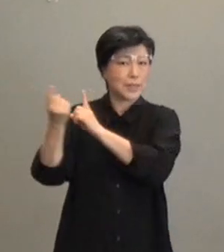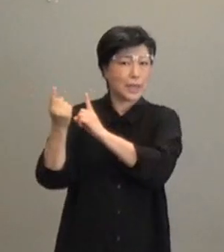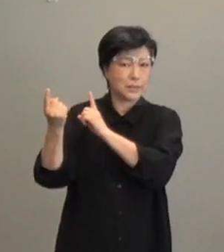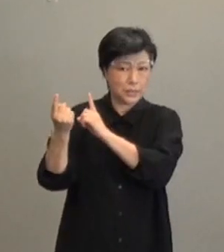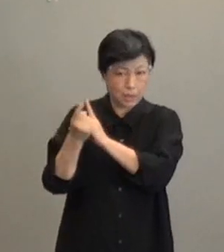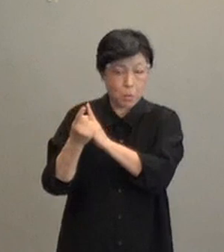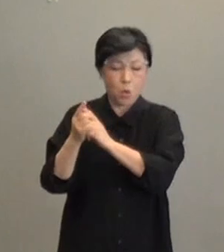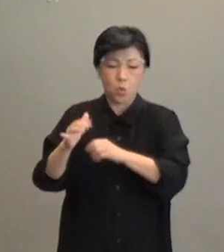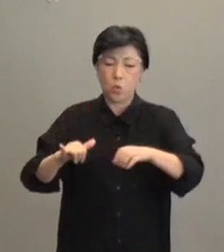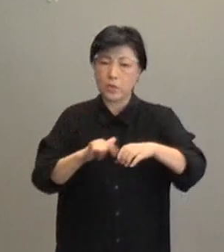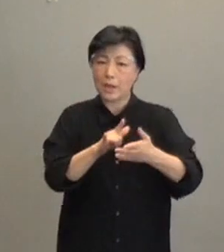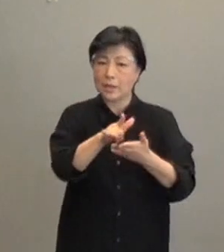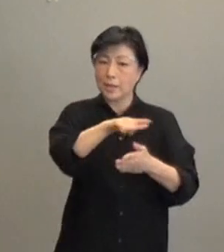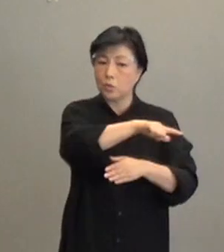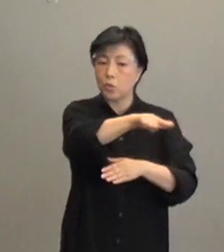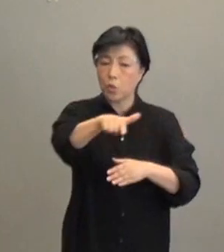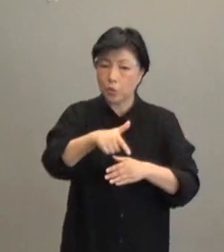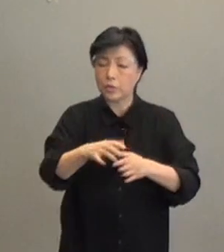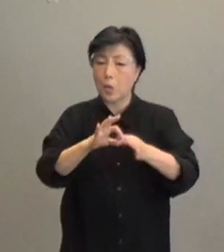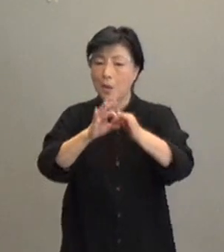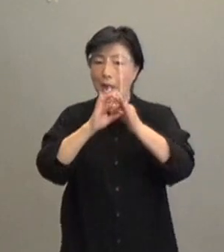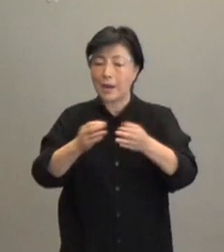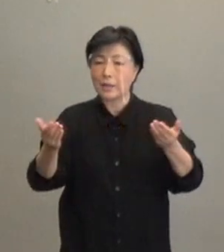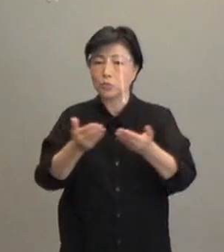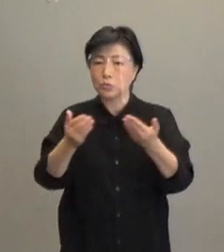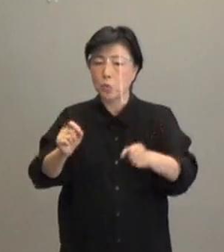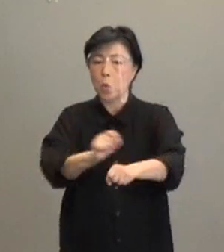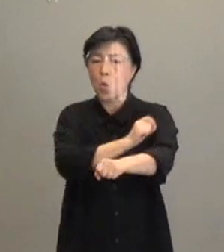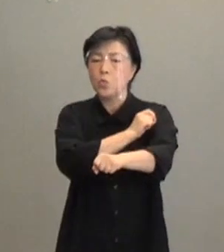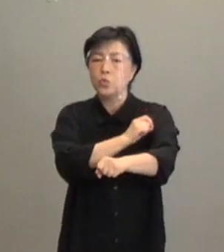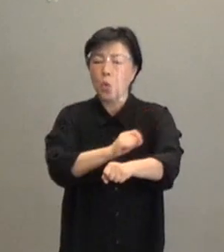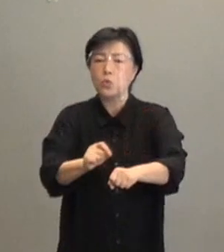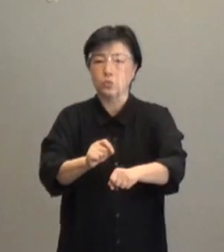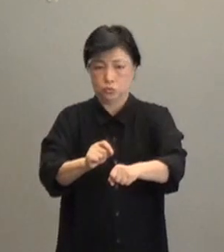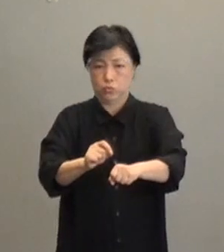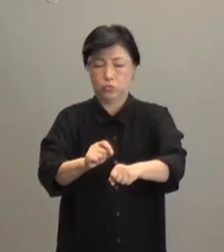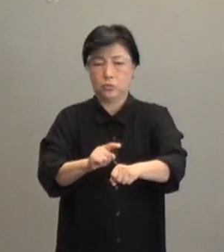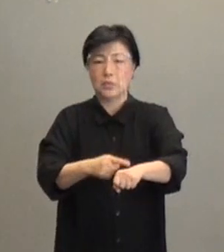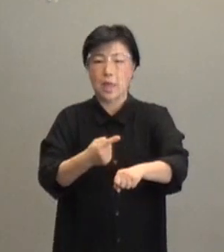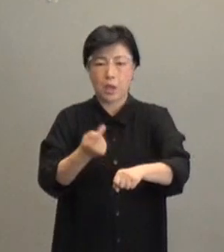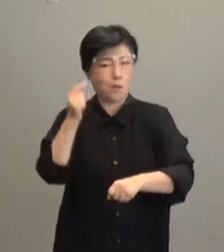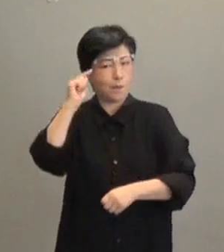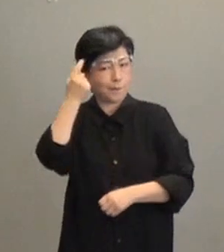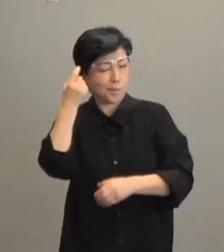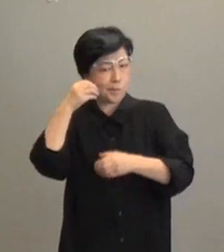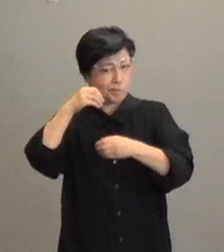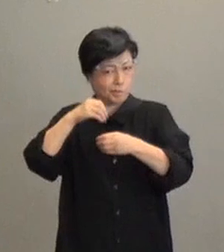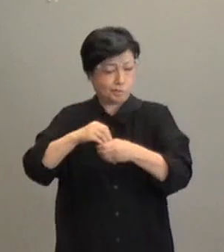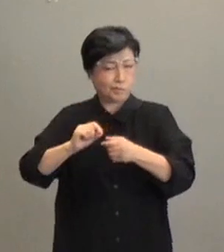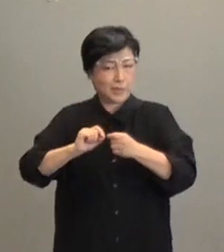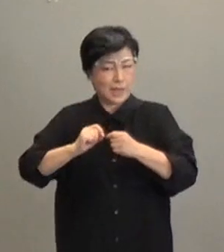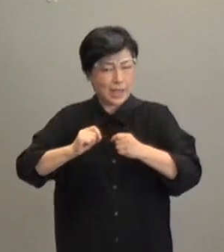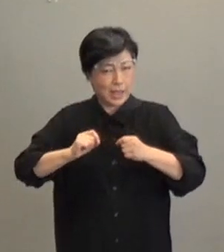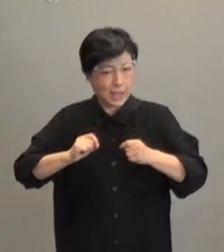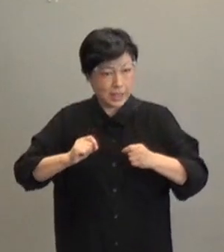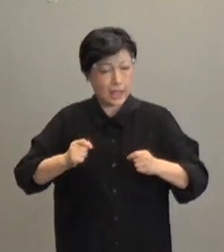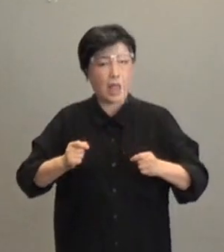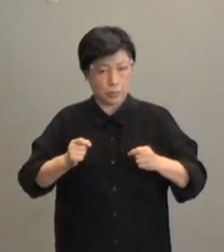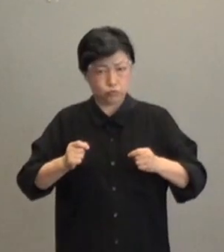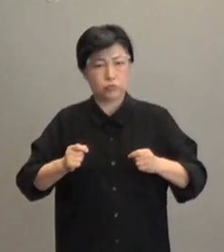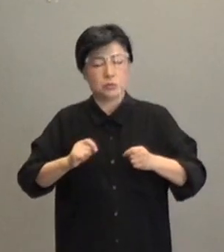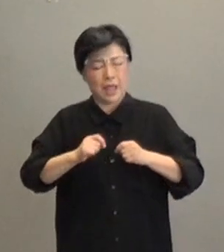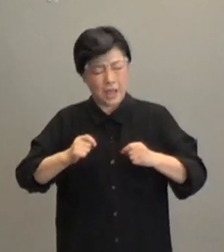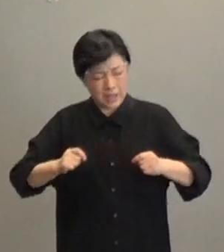この成田空港及びその関連業種の特殊性を鑑みてですね、長くしっかりとした支援